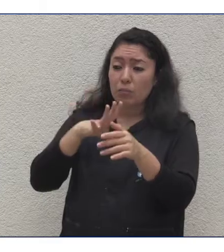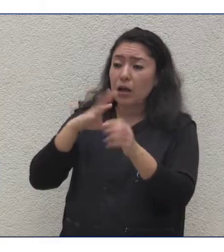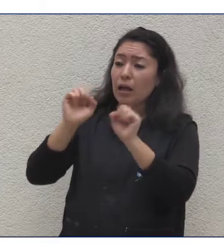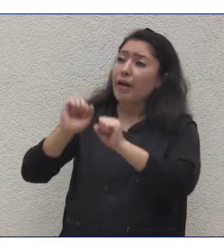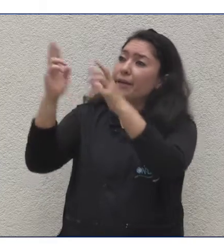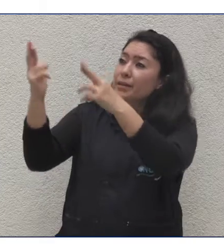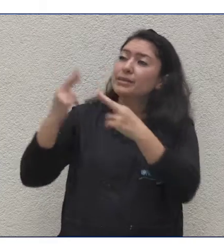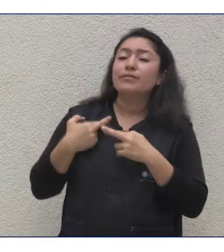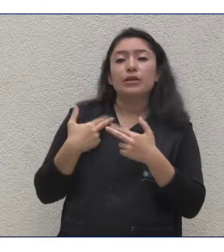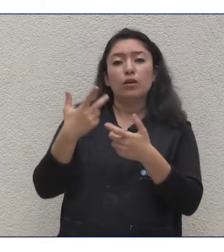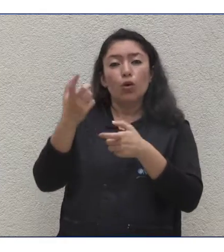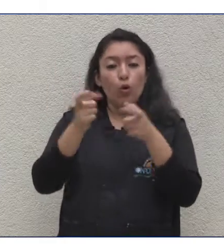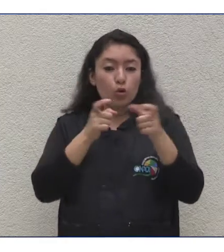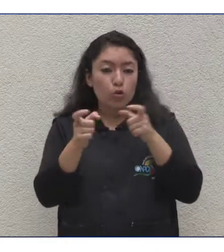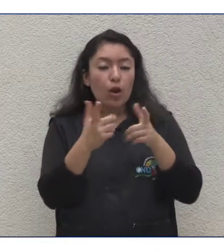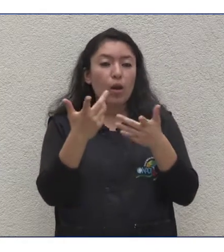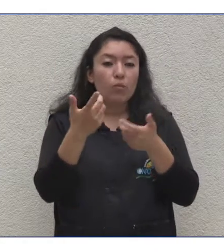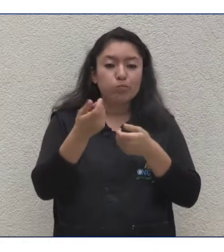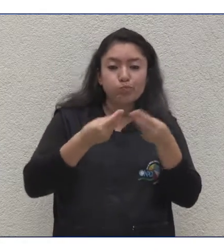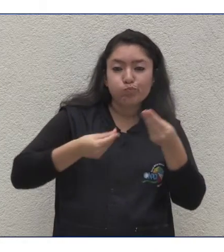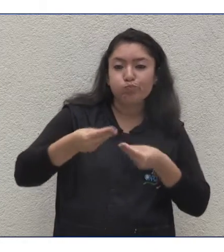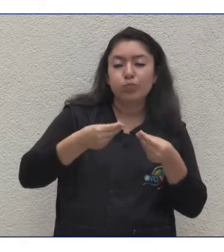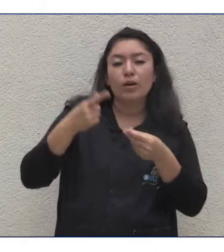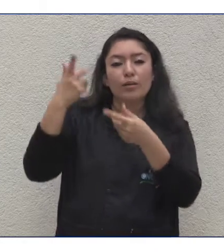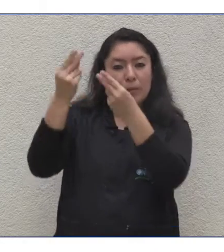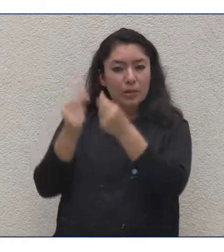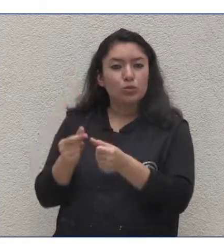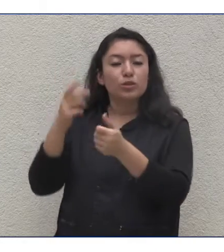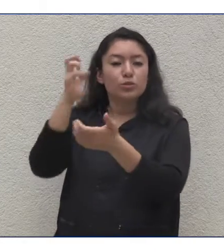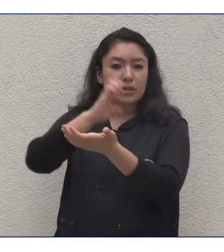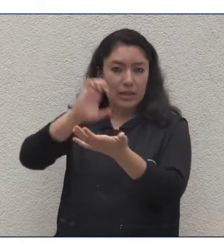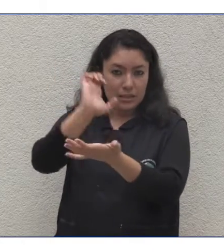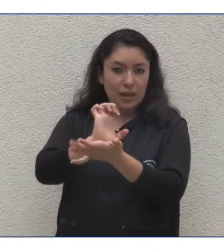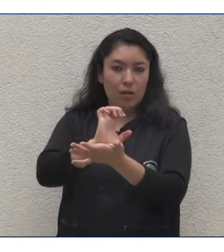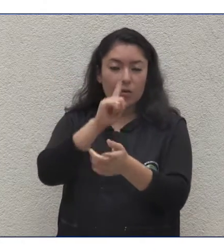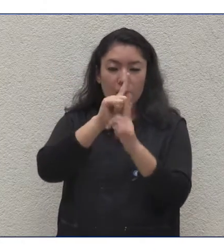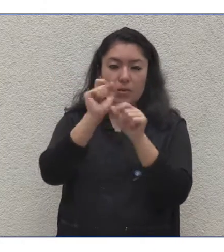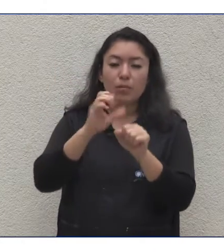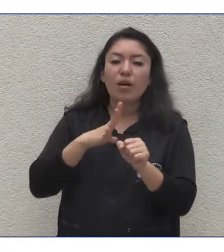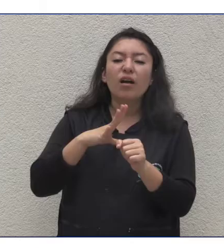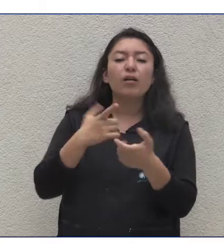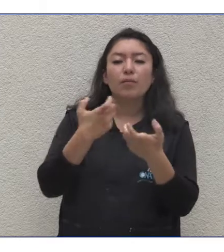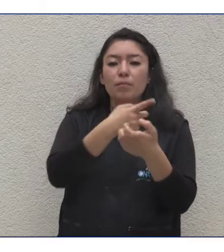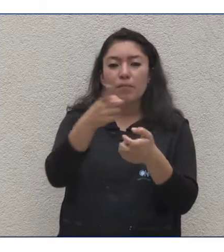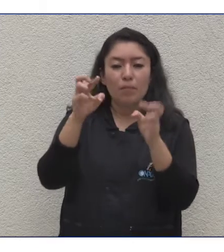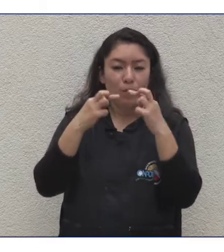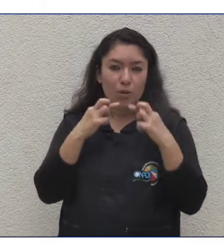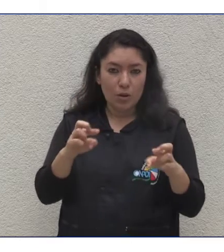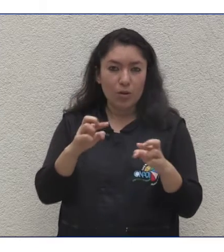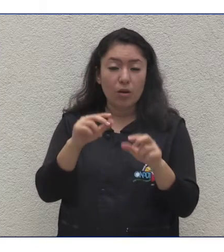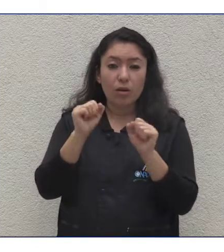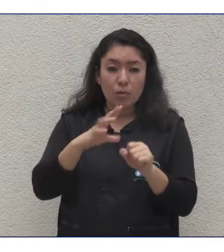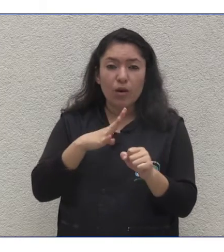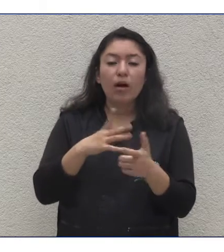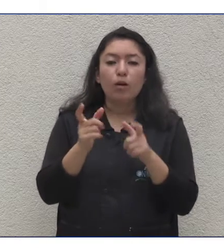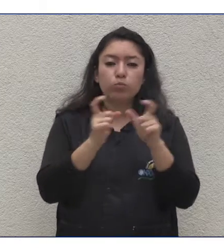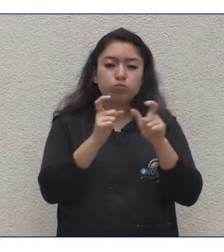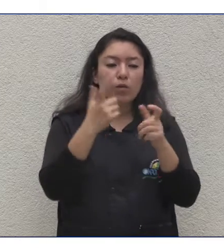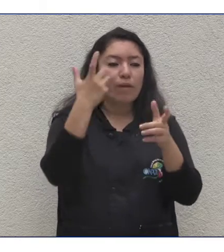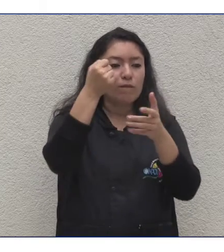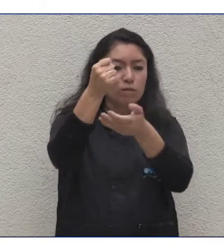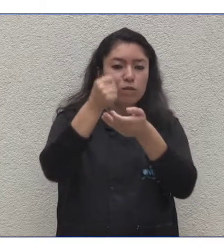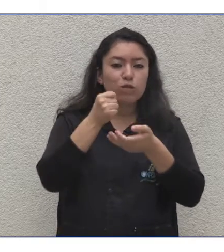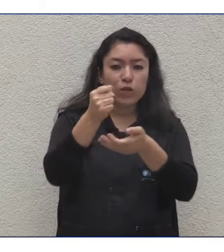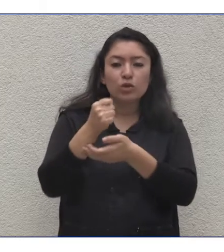que reciban, manejen o administren fondos públicos o recursos públicos por cualquier concepto, incluyendo los denominados